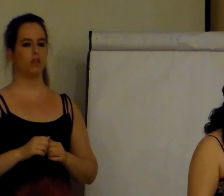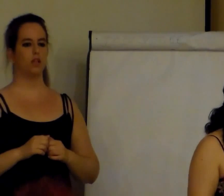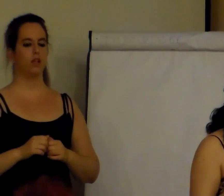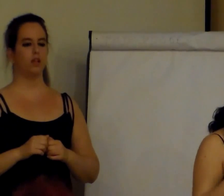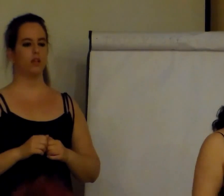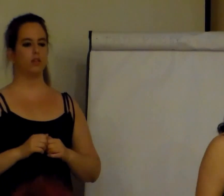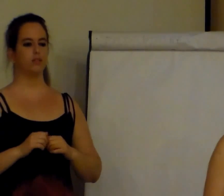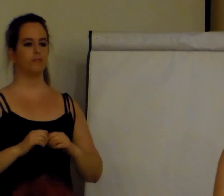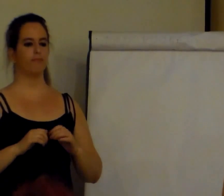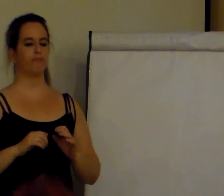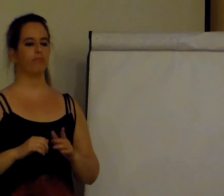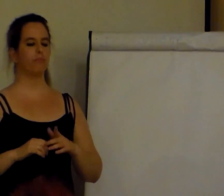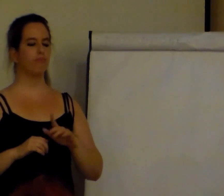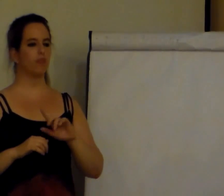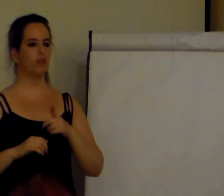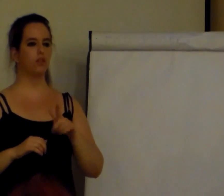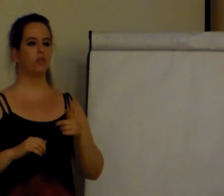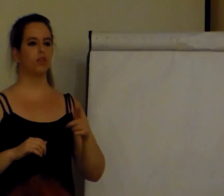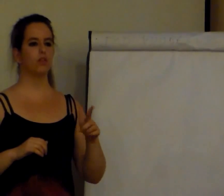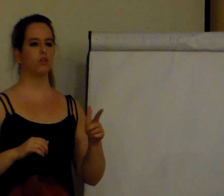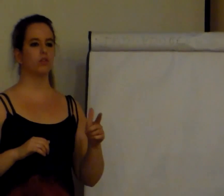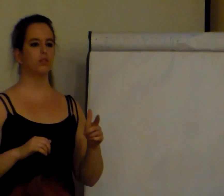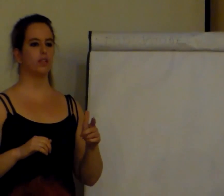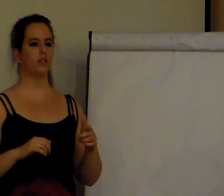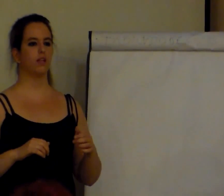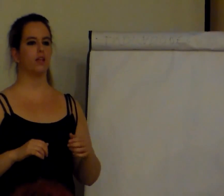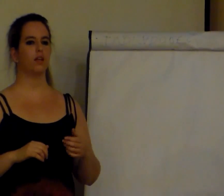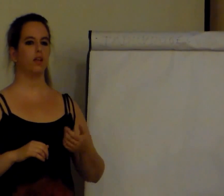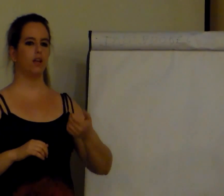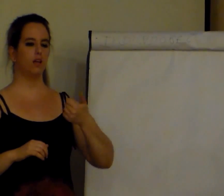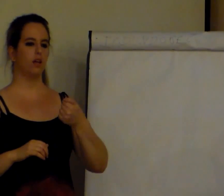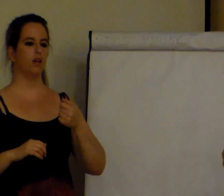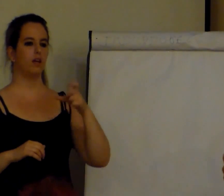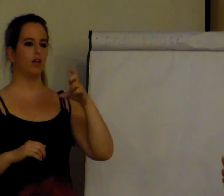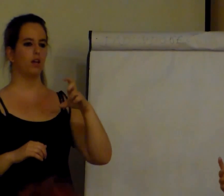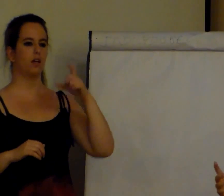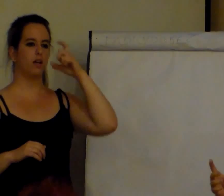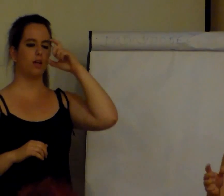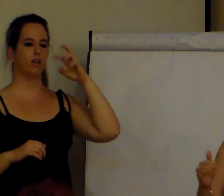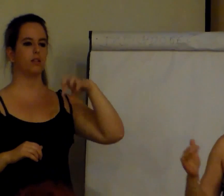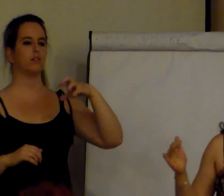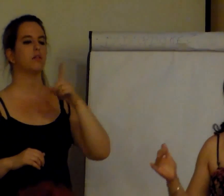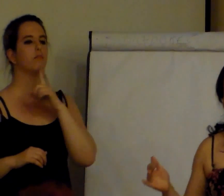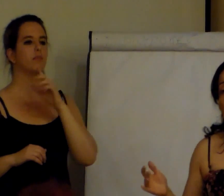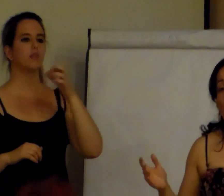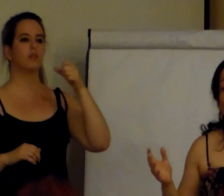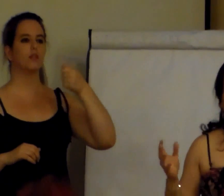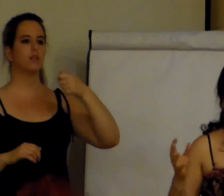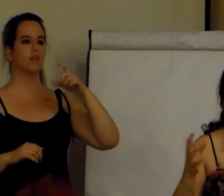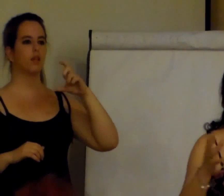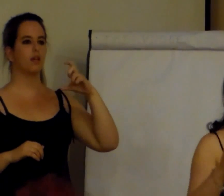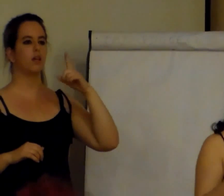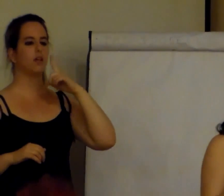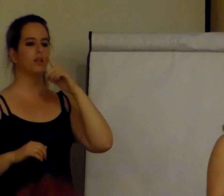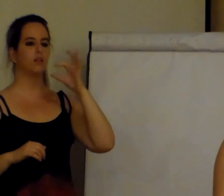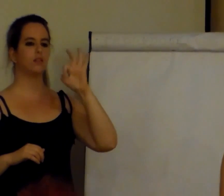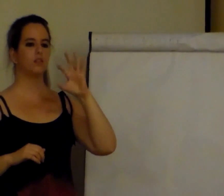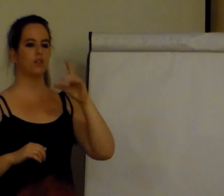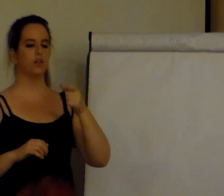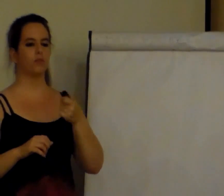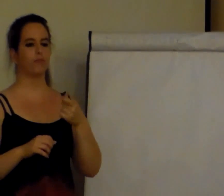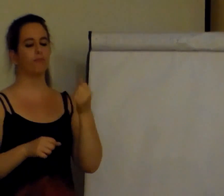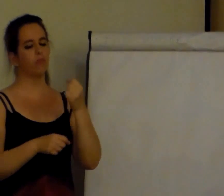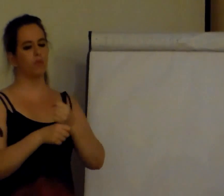estado general, pero no tiene buena aceptación de la enfermedad por sus pares, ya sea en el trabajo o